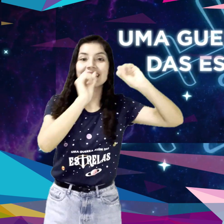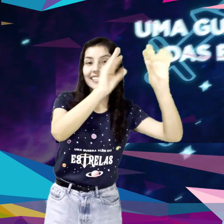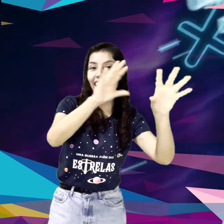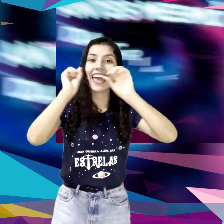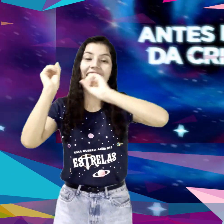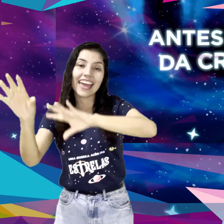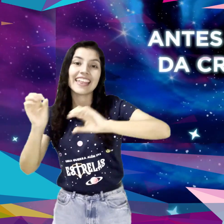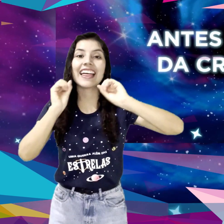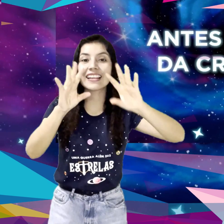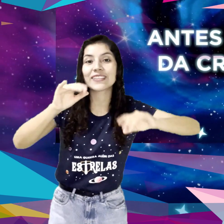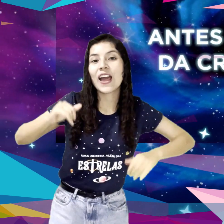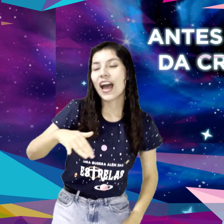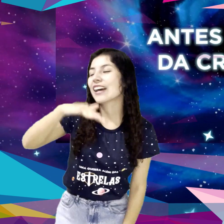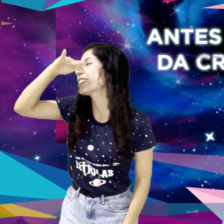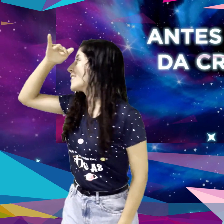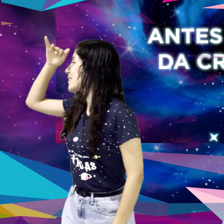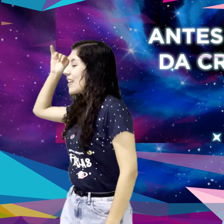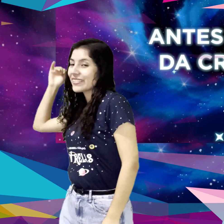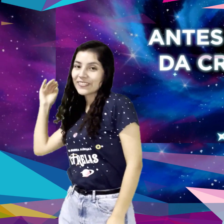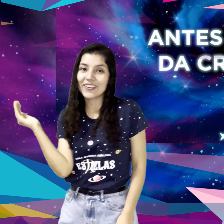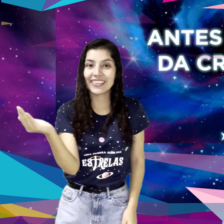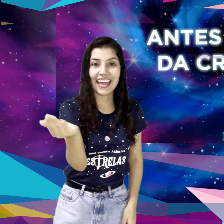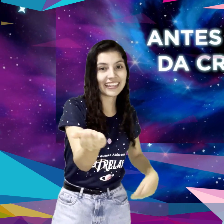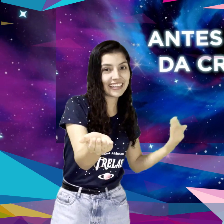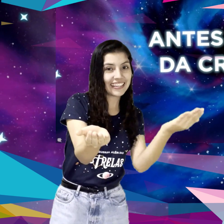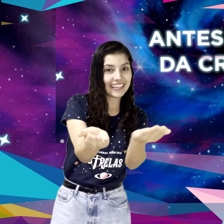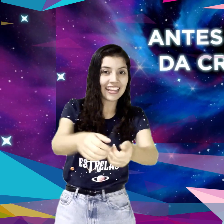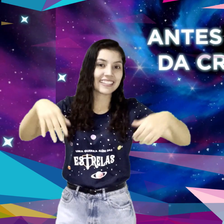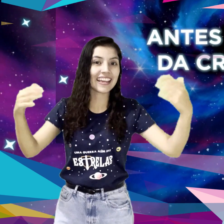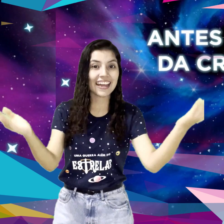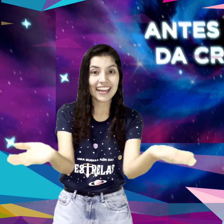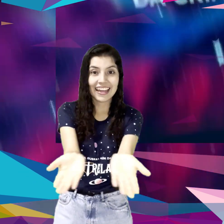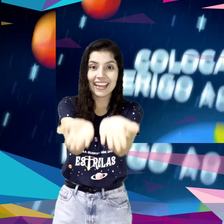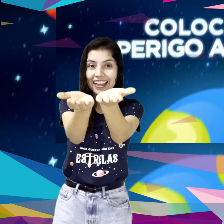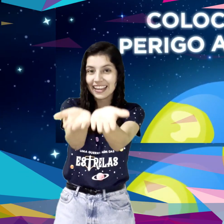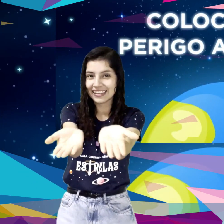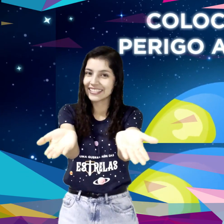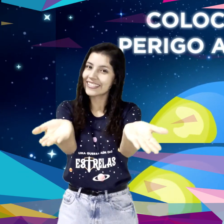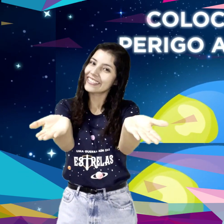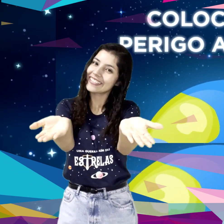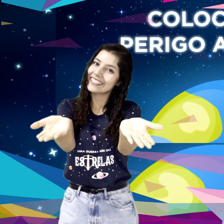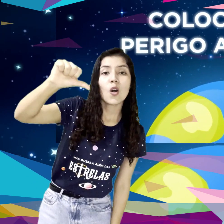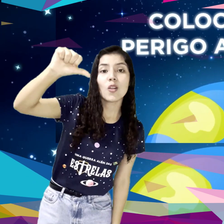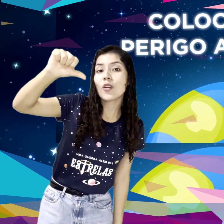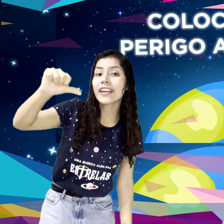das estrelas, antes mesmo da criação